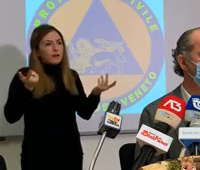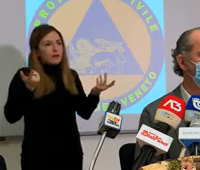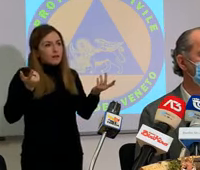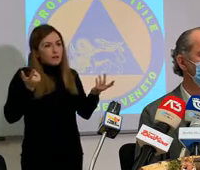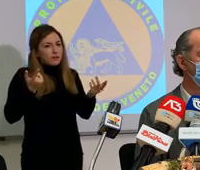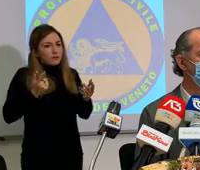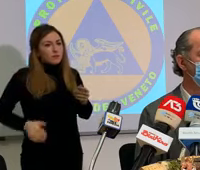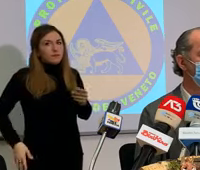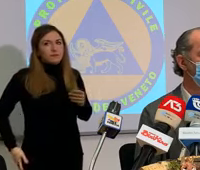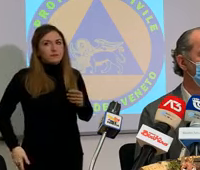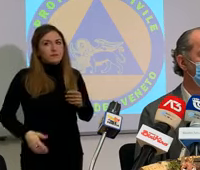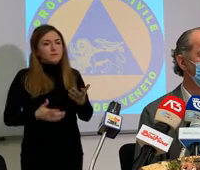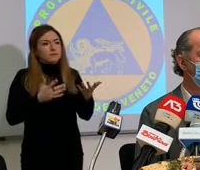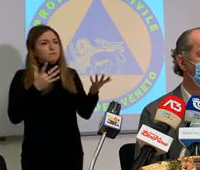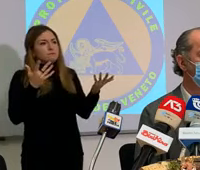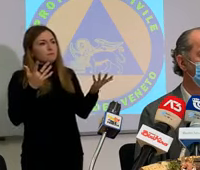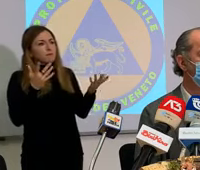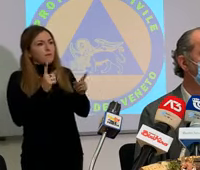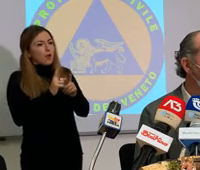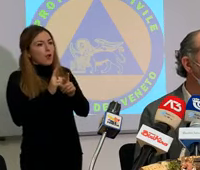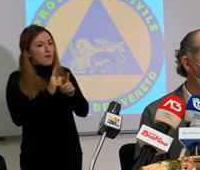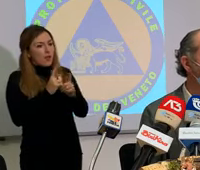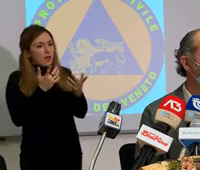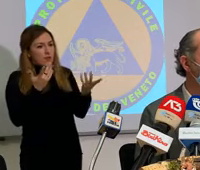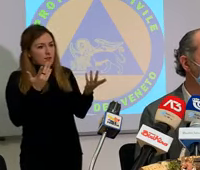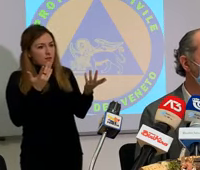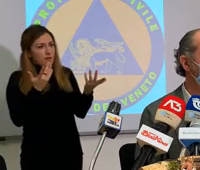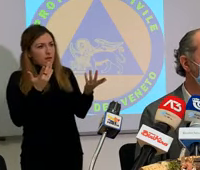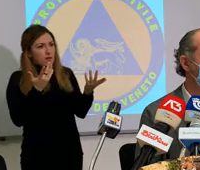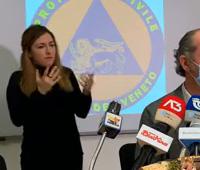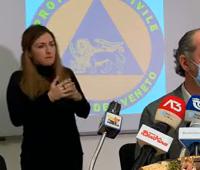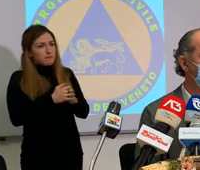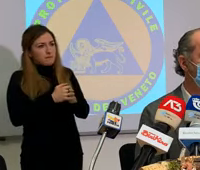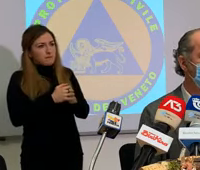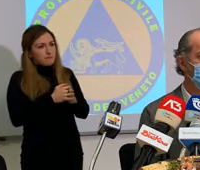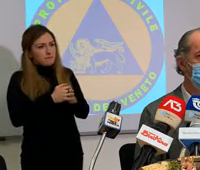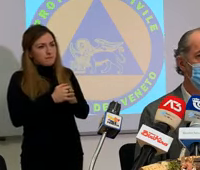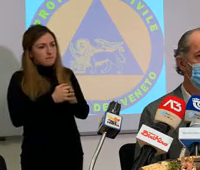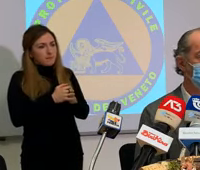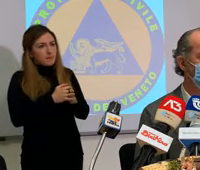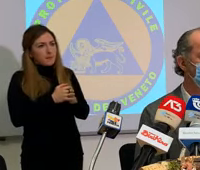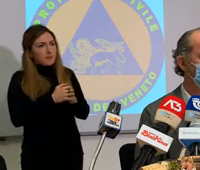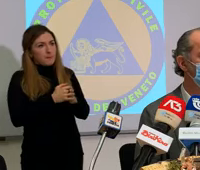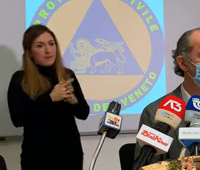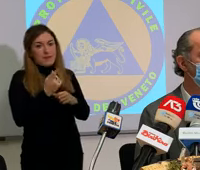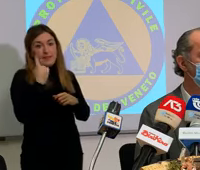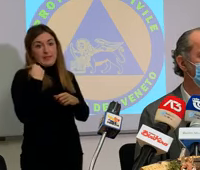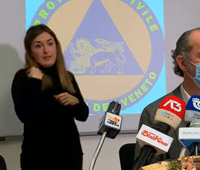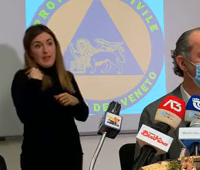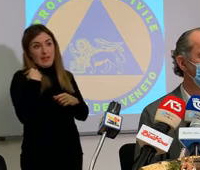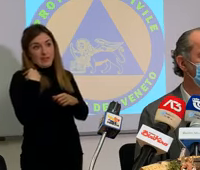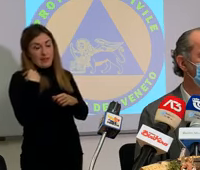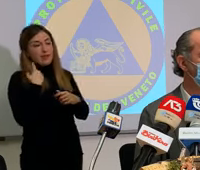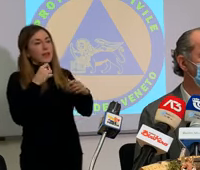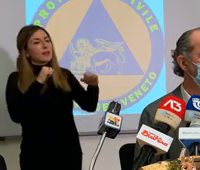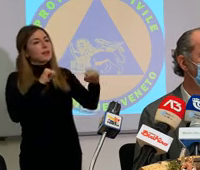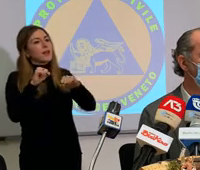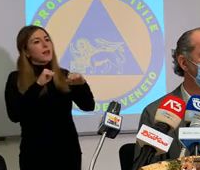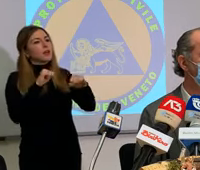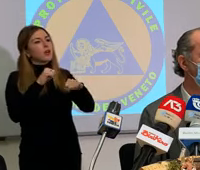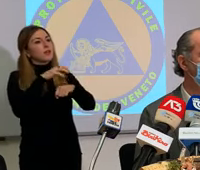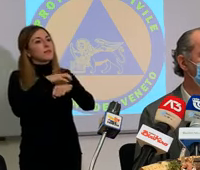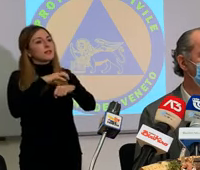formale è una questione sostanziale massa perché perché ieri il direttore come come lei sa del